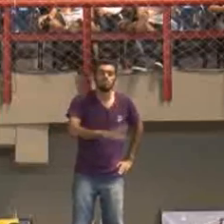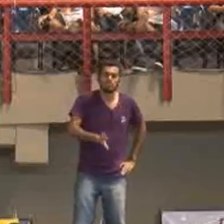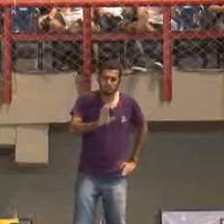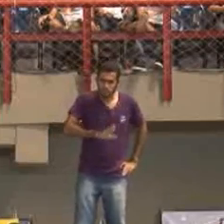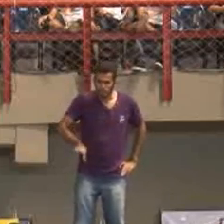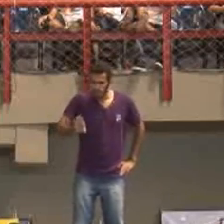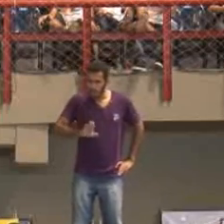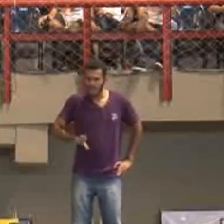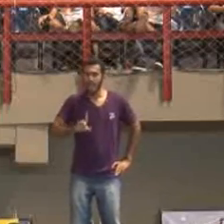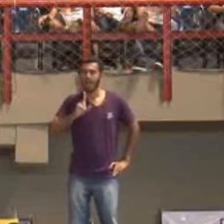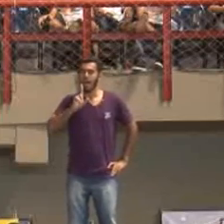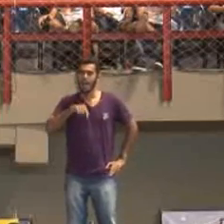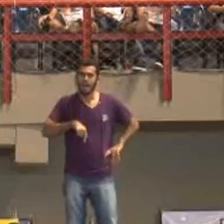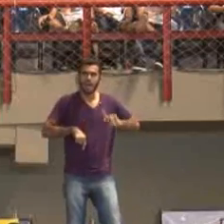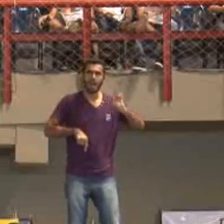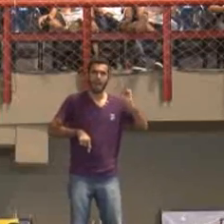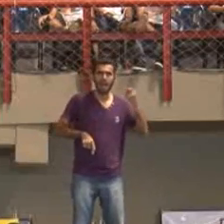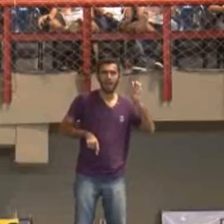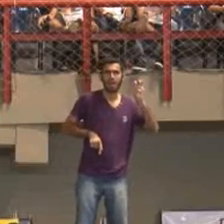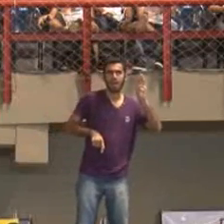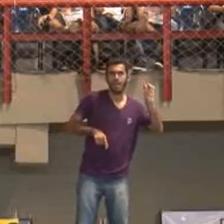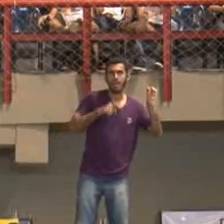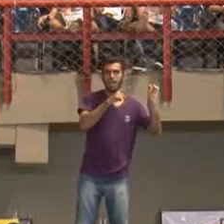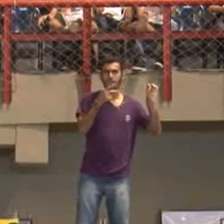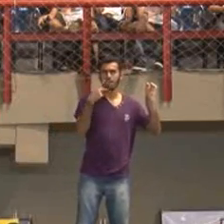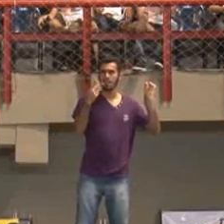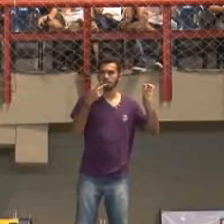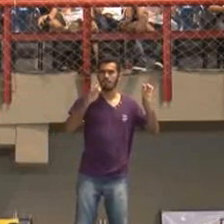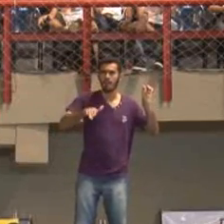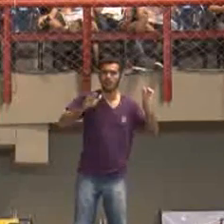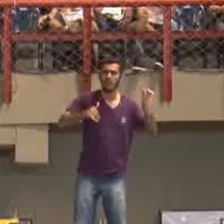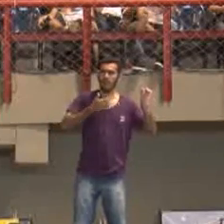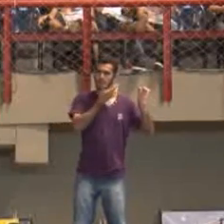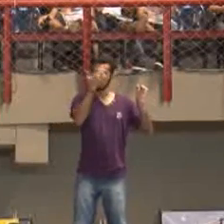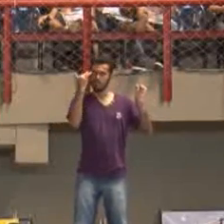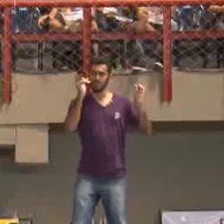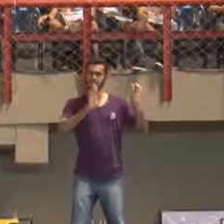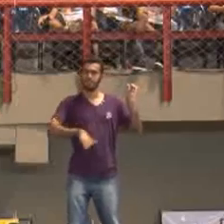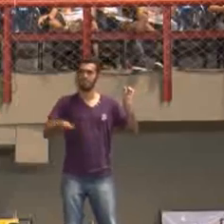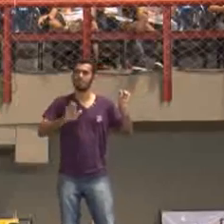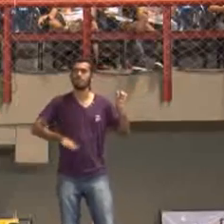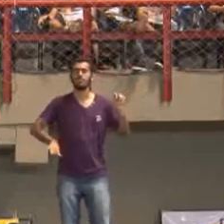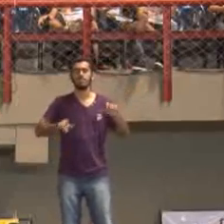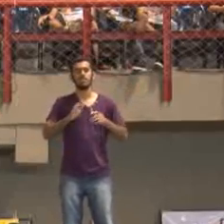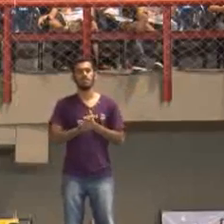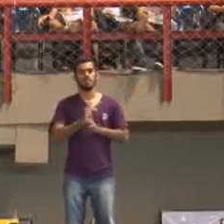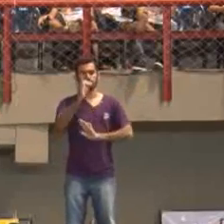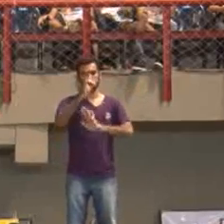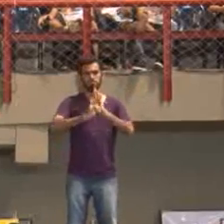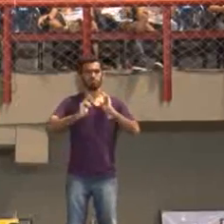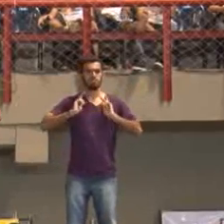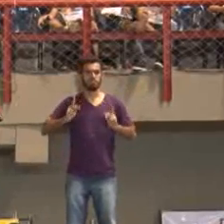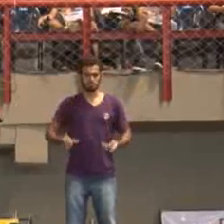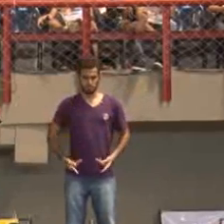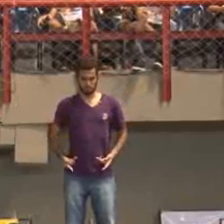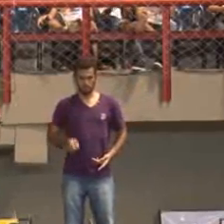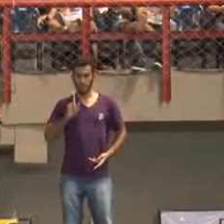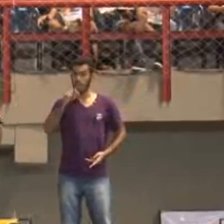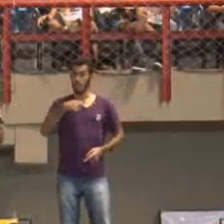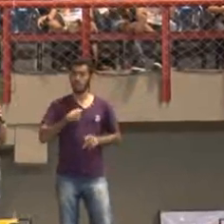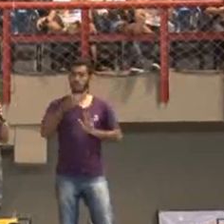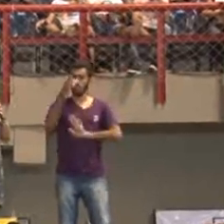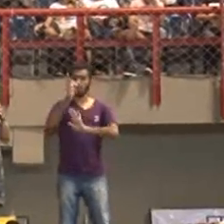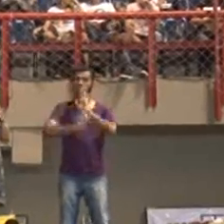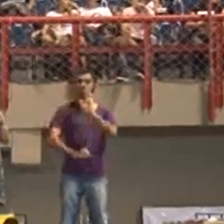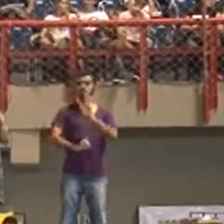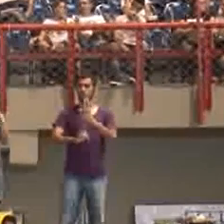Era a Hebe que chamava o povo de criança, né? Olha, os direitos humanos, eles são direitos